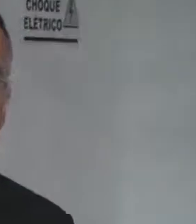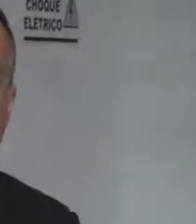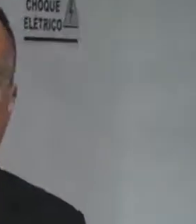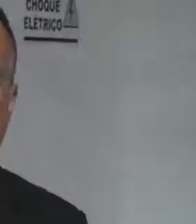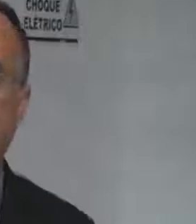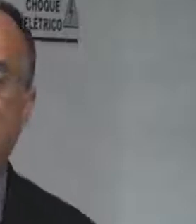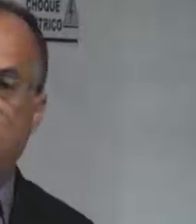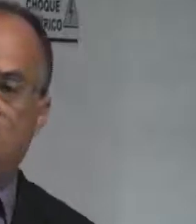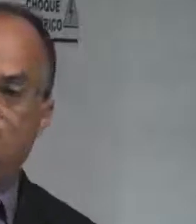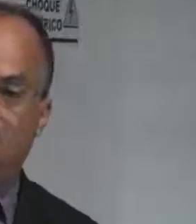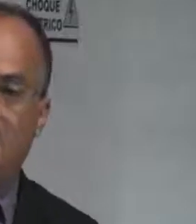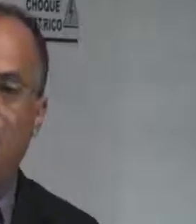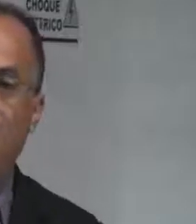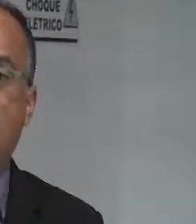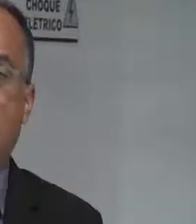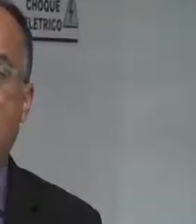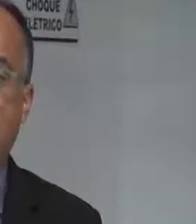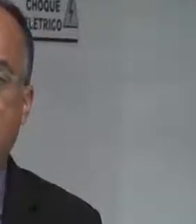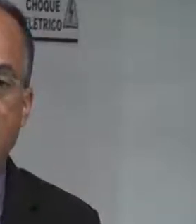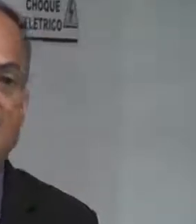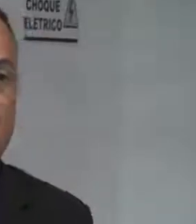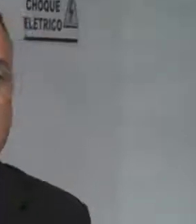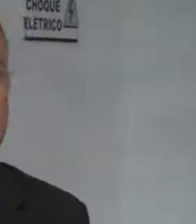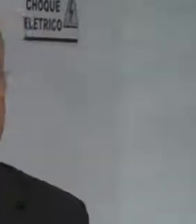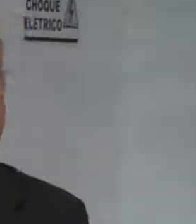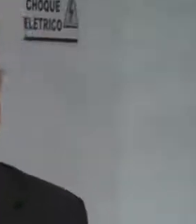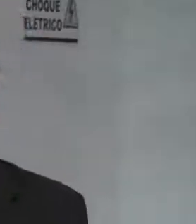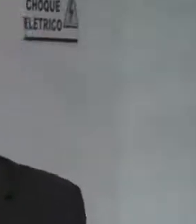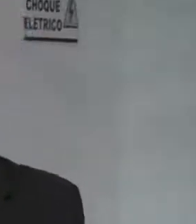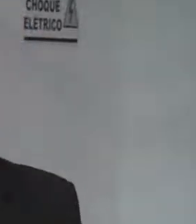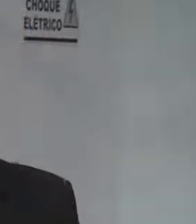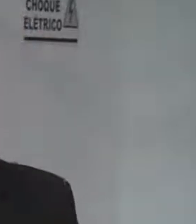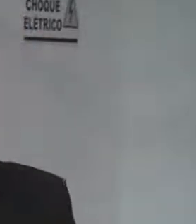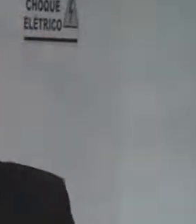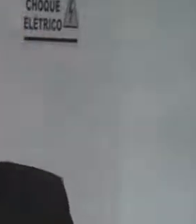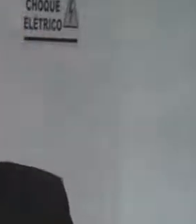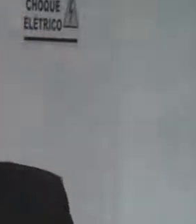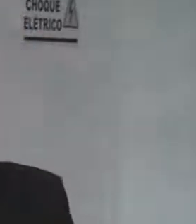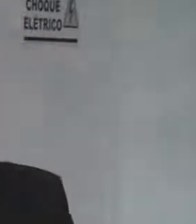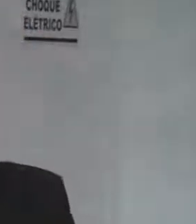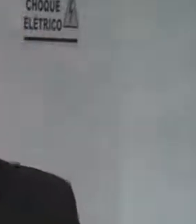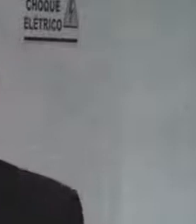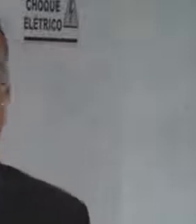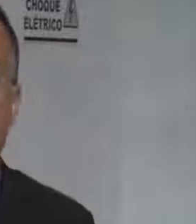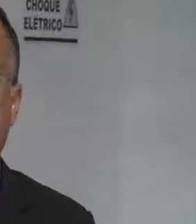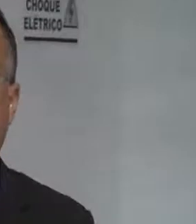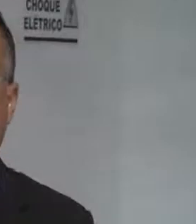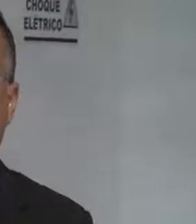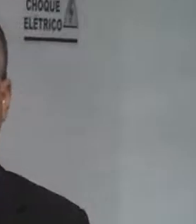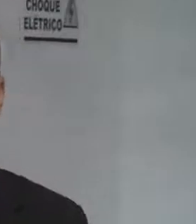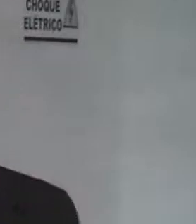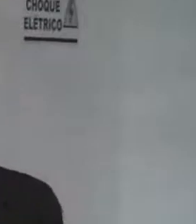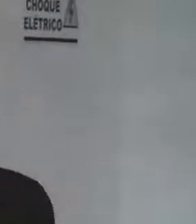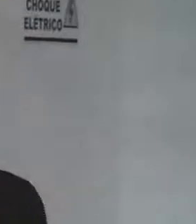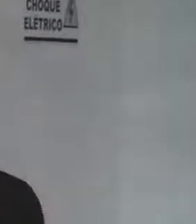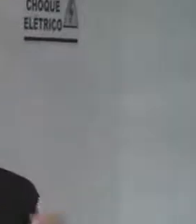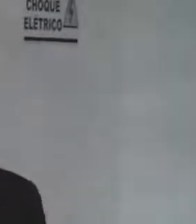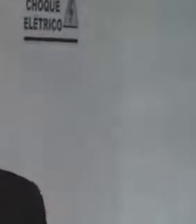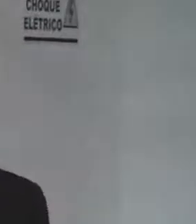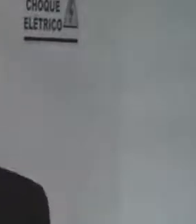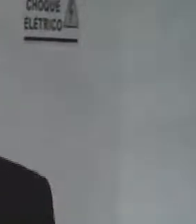colocando as contrapartidas social, a responsabilidade biossocial com a questão do meio